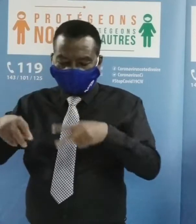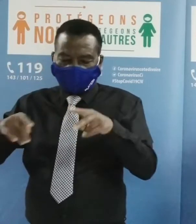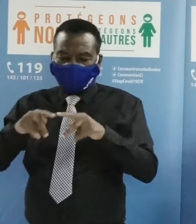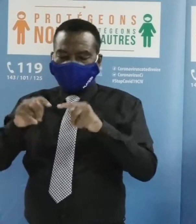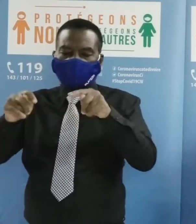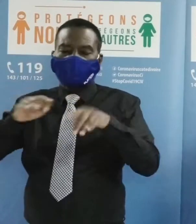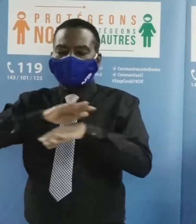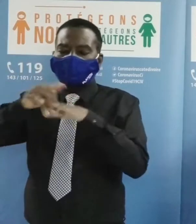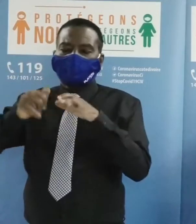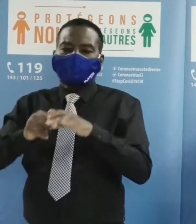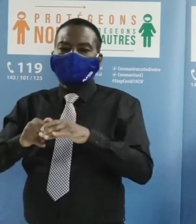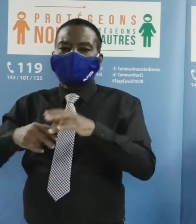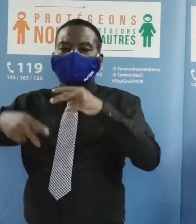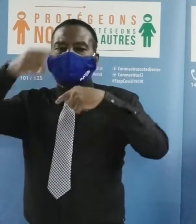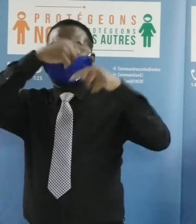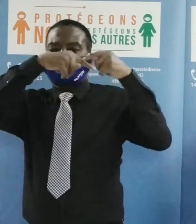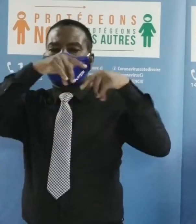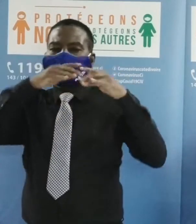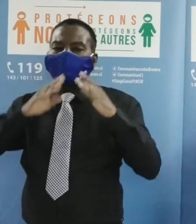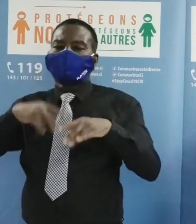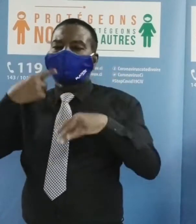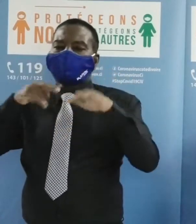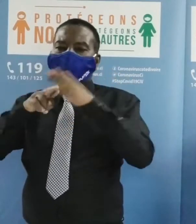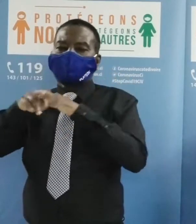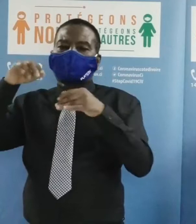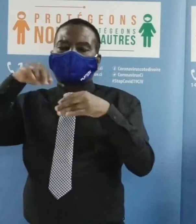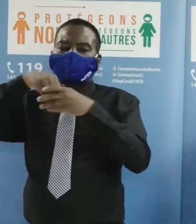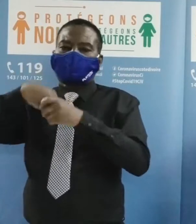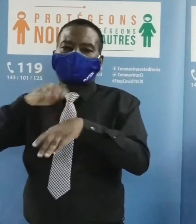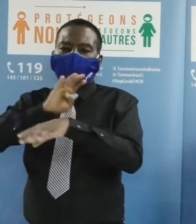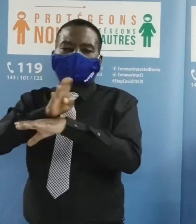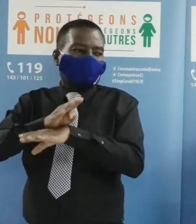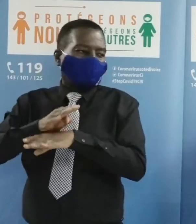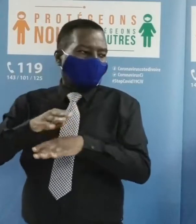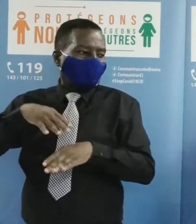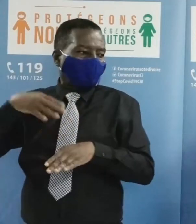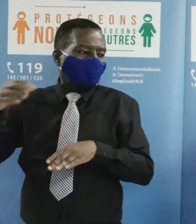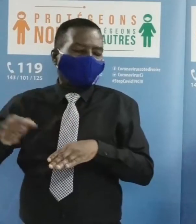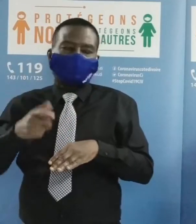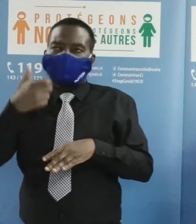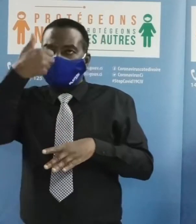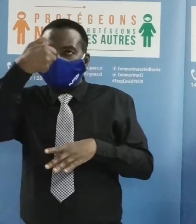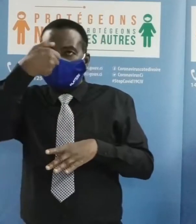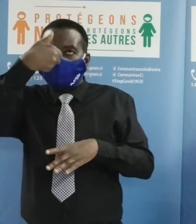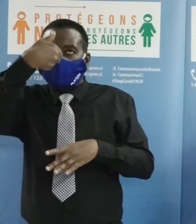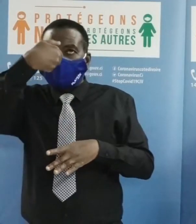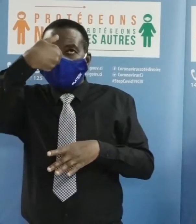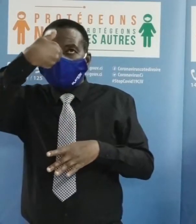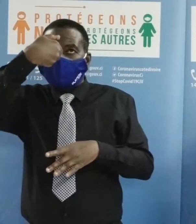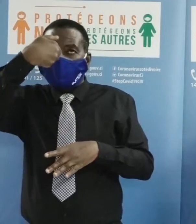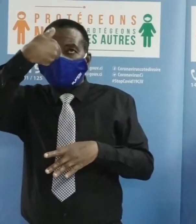rentrait dans la ville de tout bloquer en prenant la température des